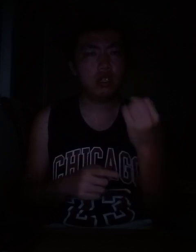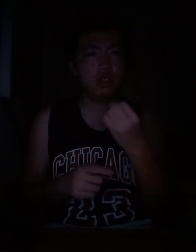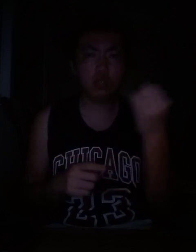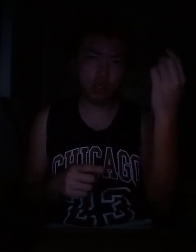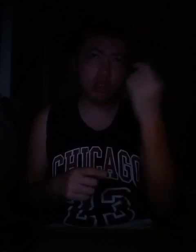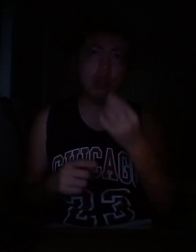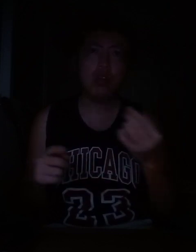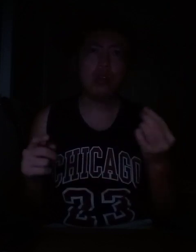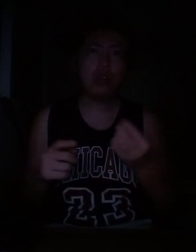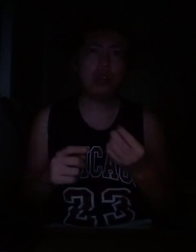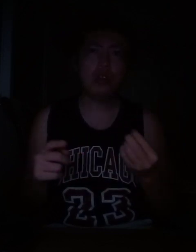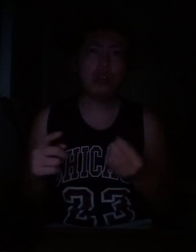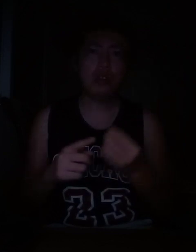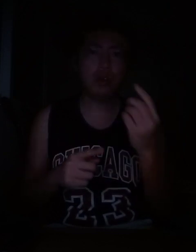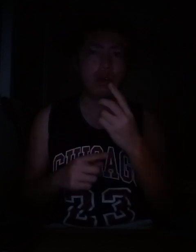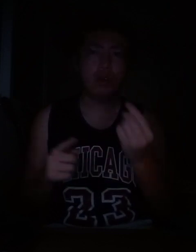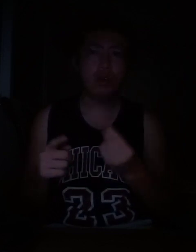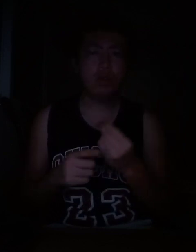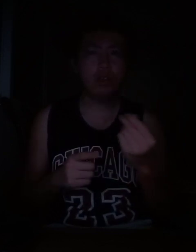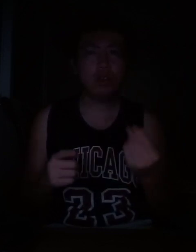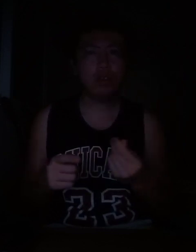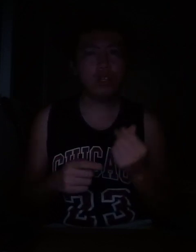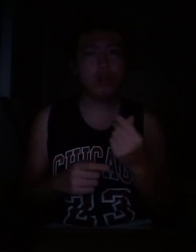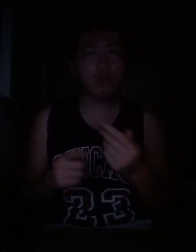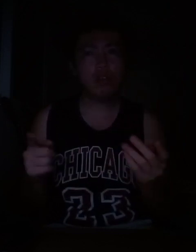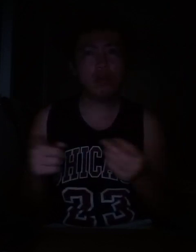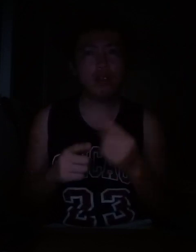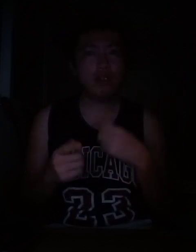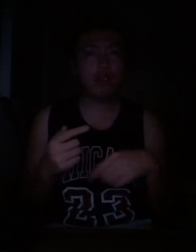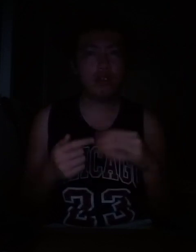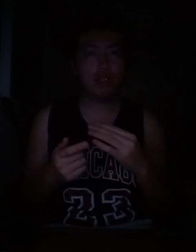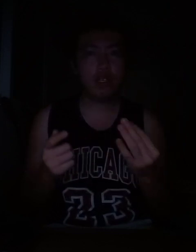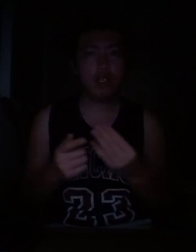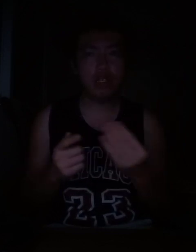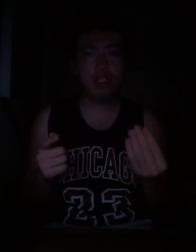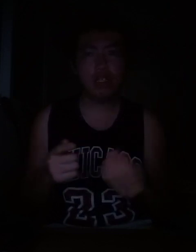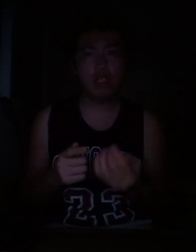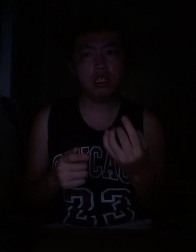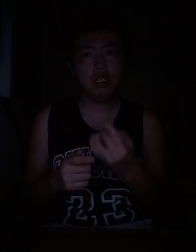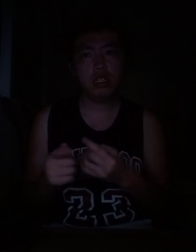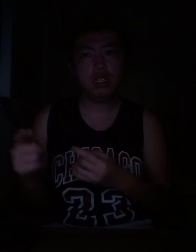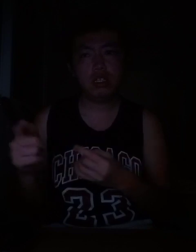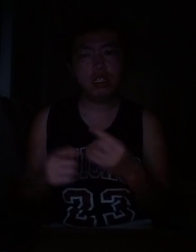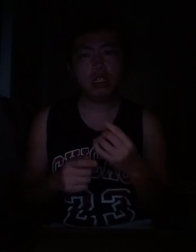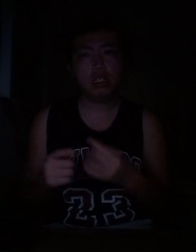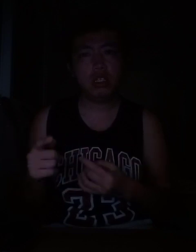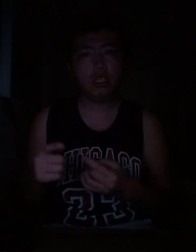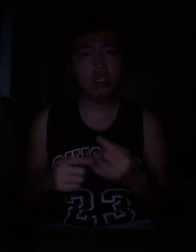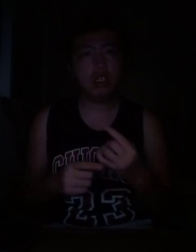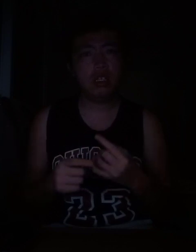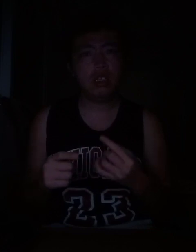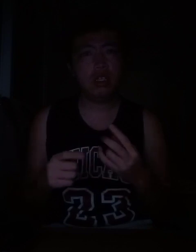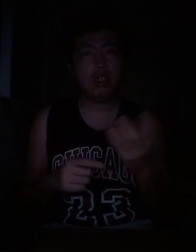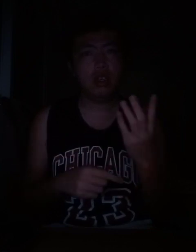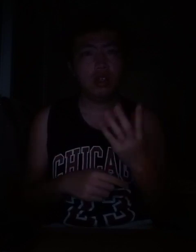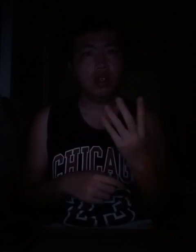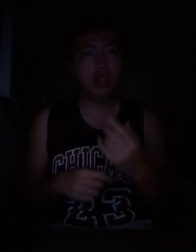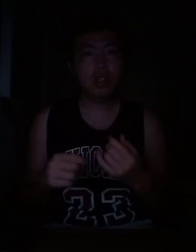수 있는 열 용량도 태풍을 만들 수 있는 기준인 제곱센티미터당 50kJ를